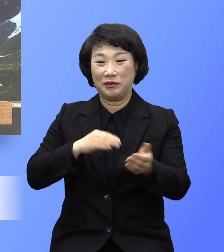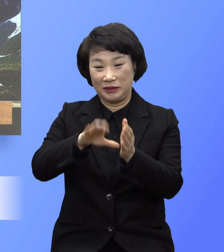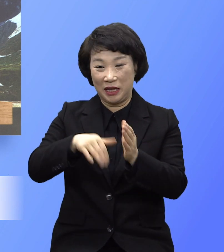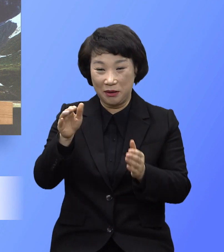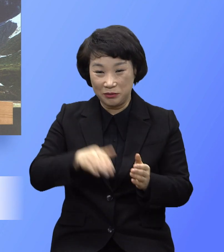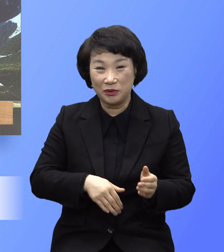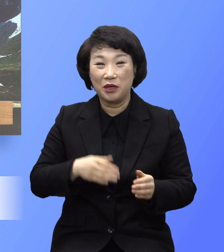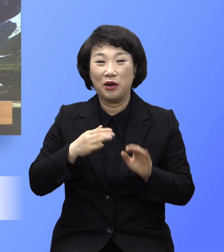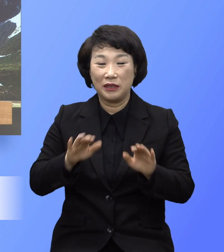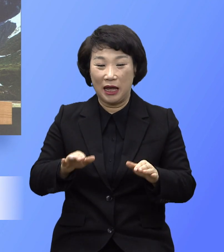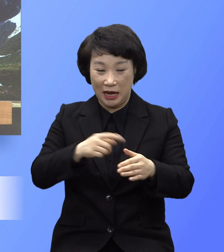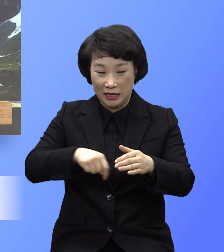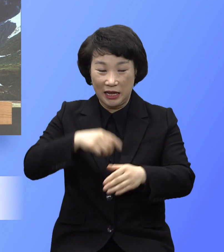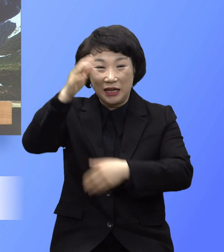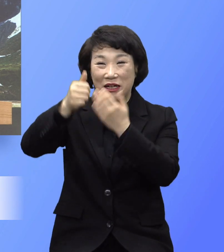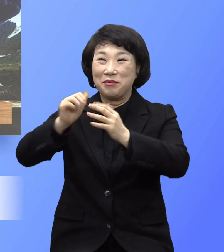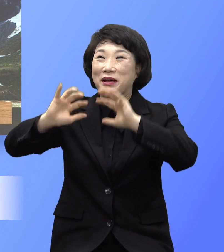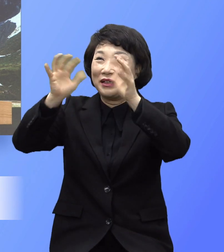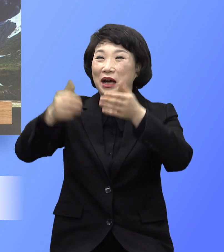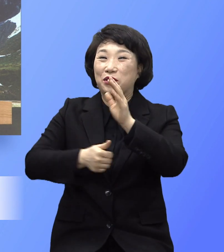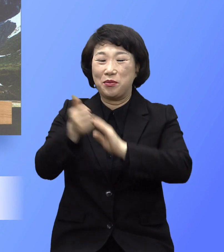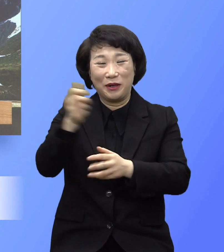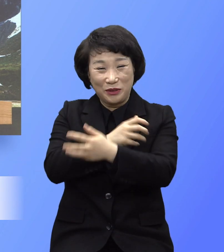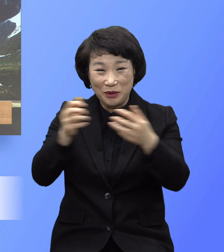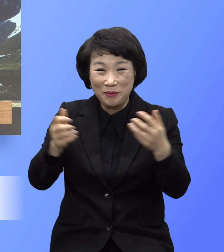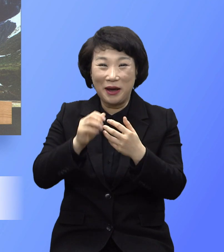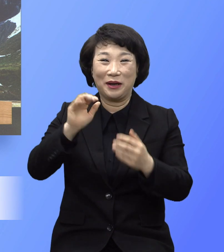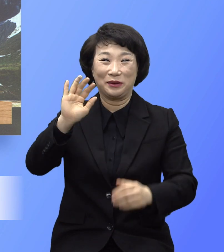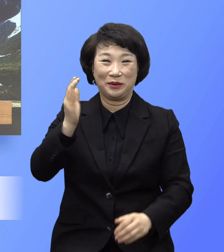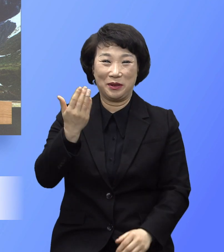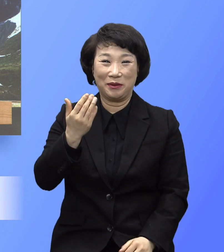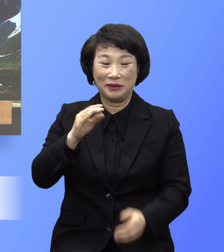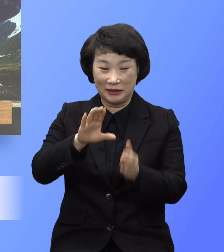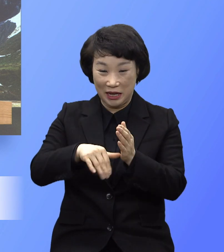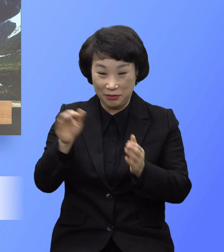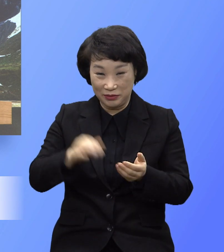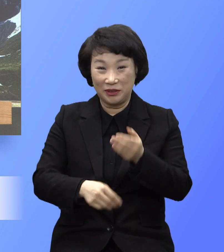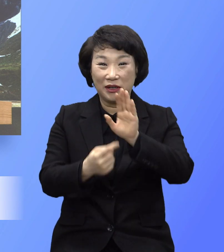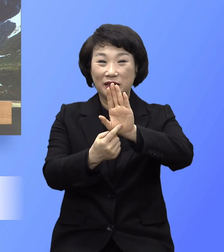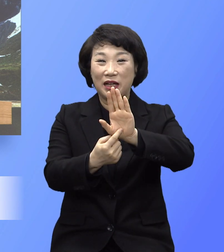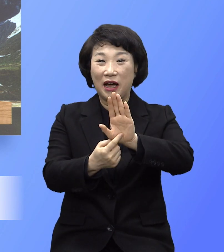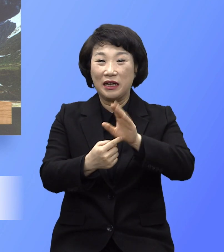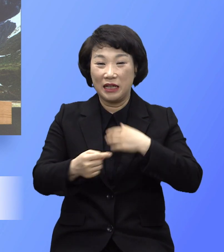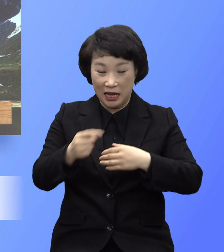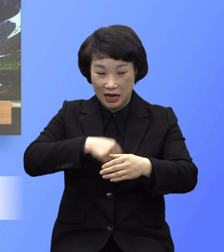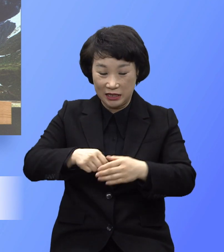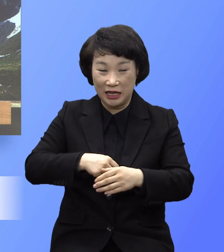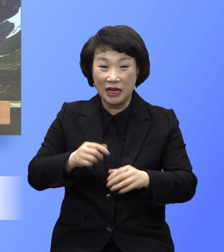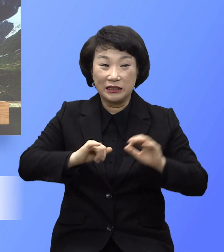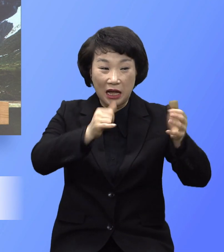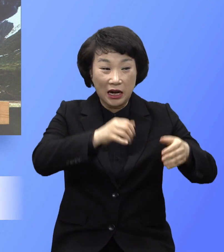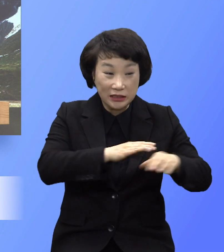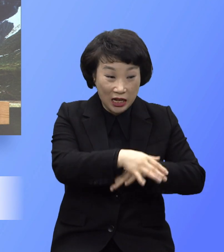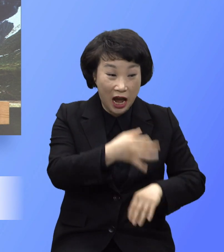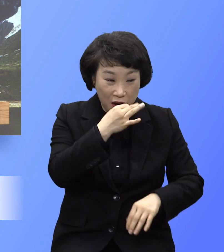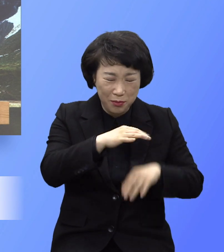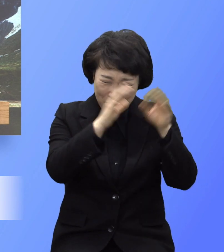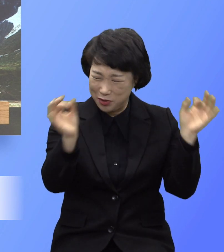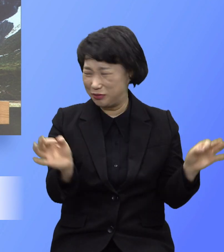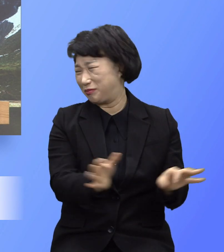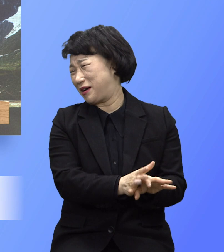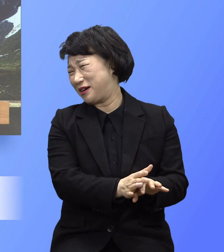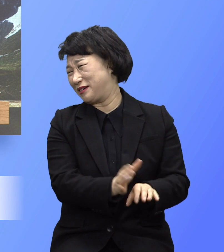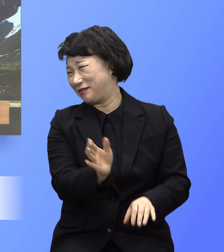그때부터 나타나는 하늘의 소망은 충만하게 되며 그때부터 나타나는 내 속의 세속적